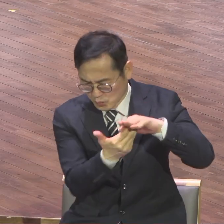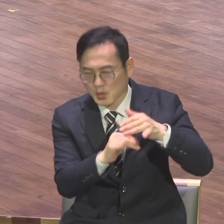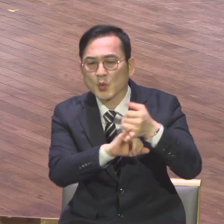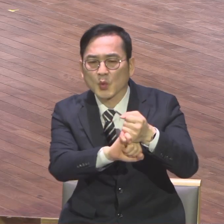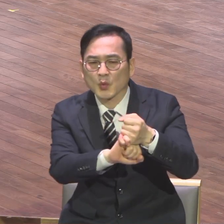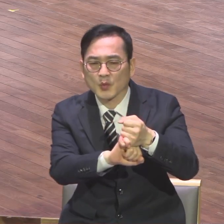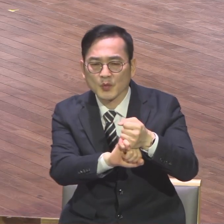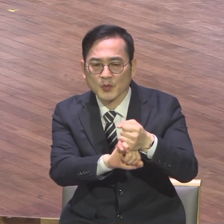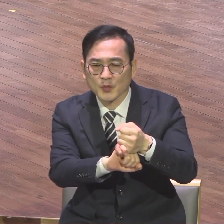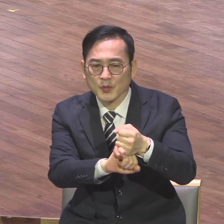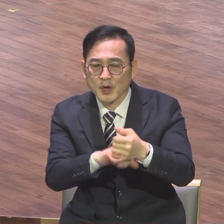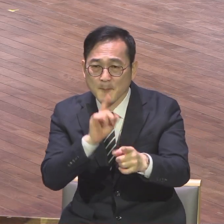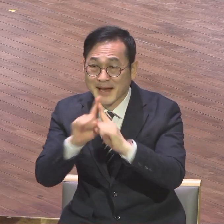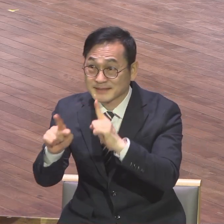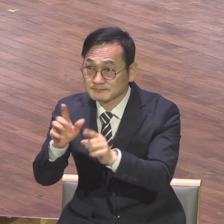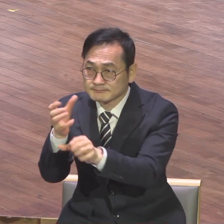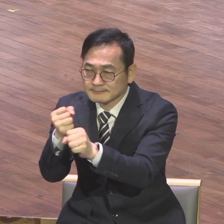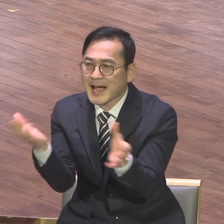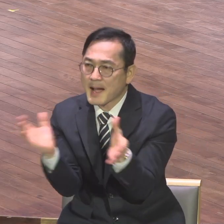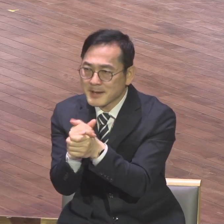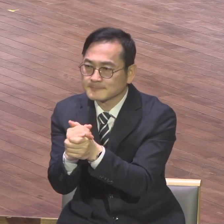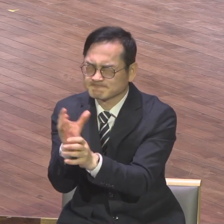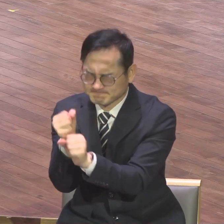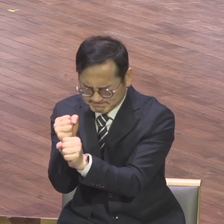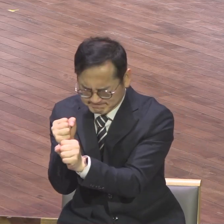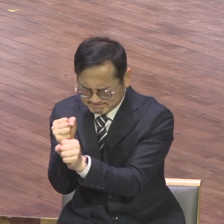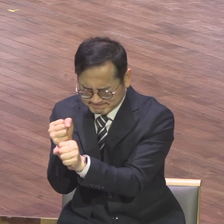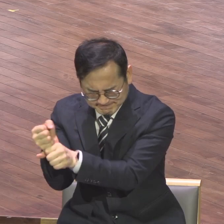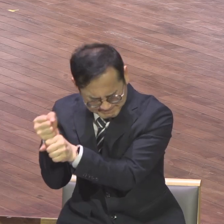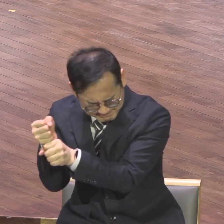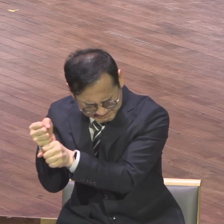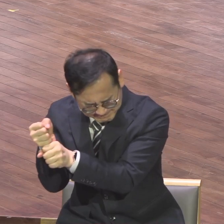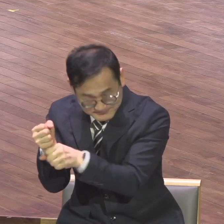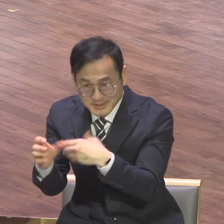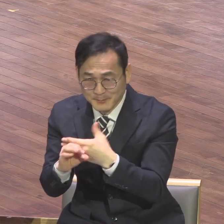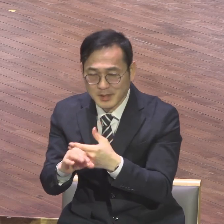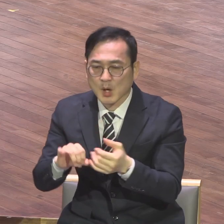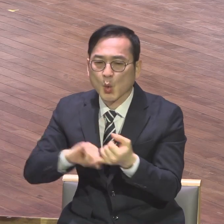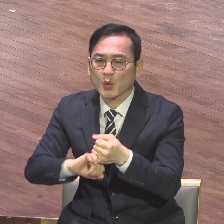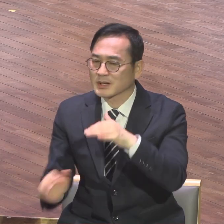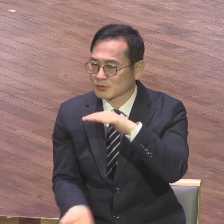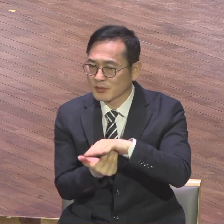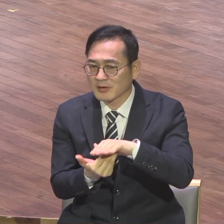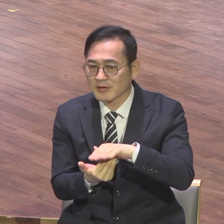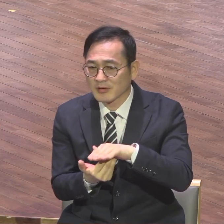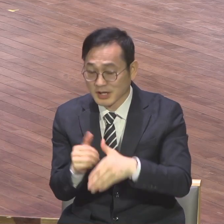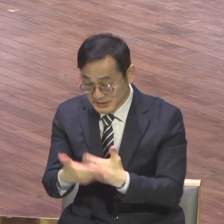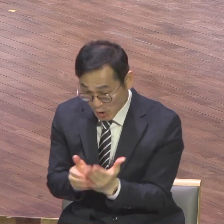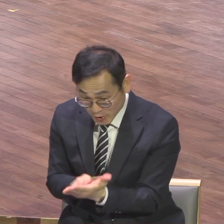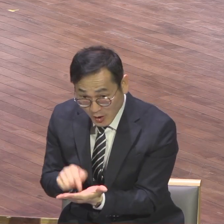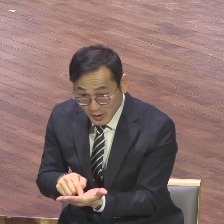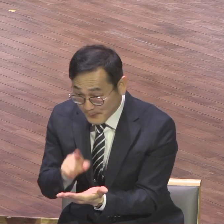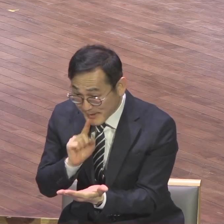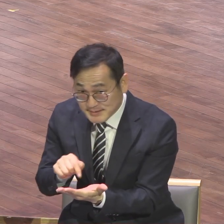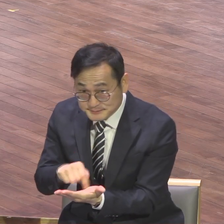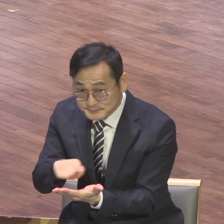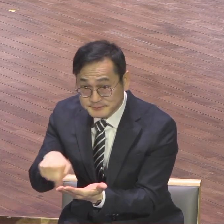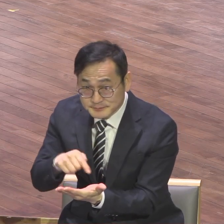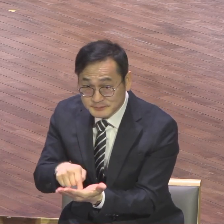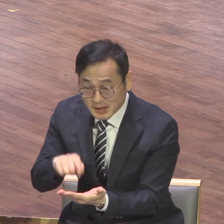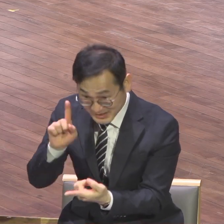아멘. 언약 잡으면요, 그 언약 말씀, 하나님 말씀 따라갑니다. 말씀, 성령은 말씀 따라간다니까요. 말씀이 없으면